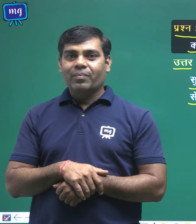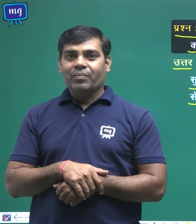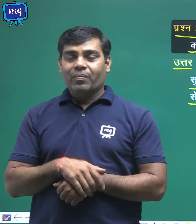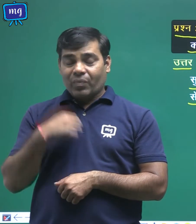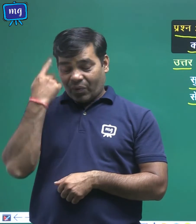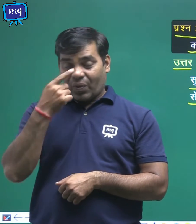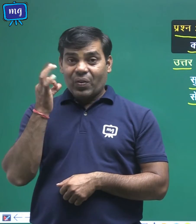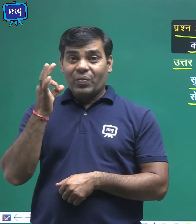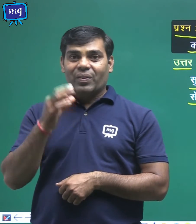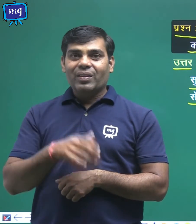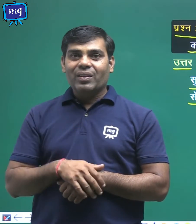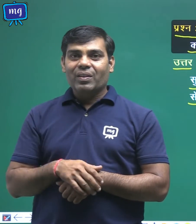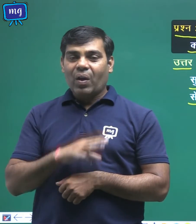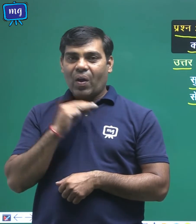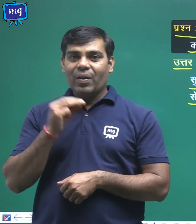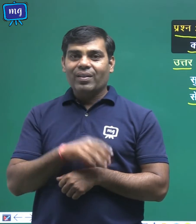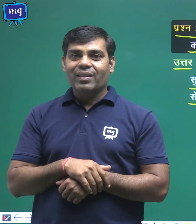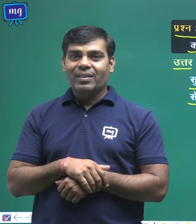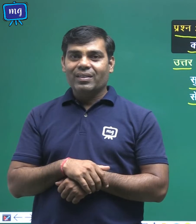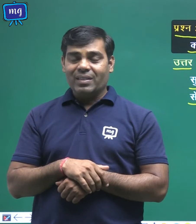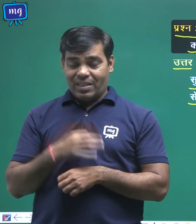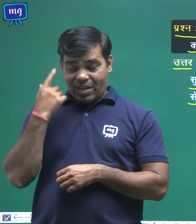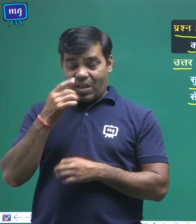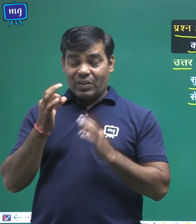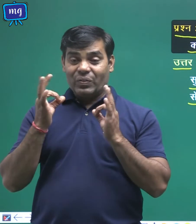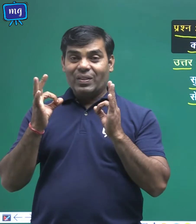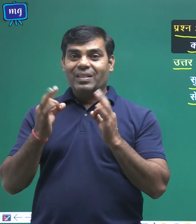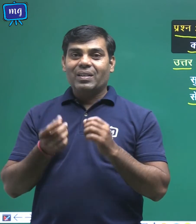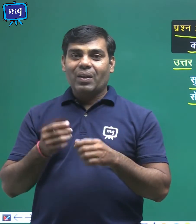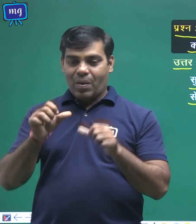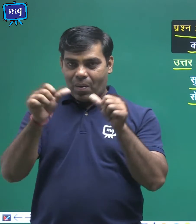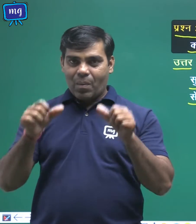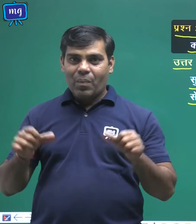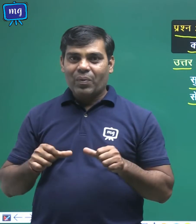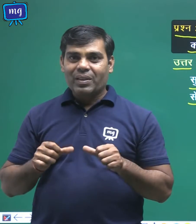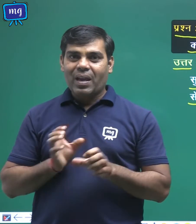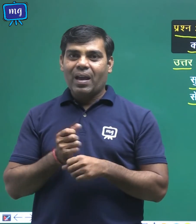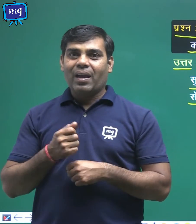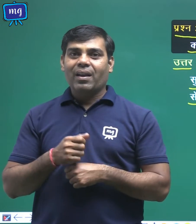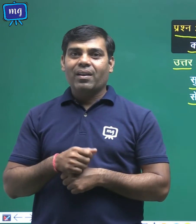अच्छी और सुंदर मूर्तियाँ बड़ी ही